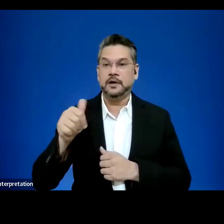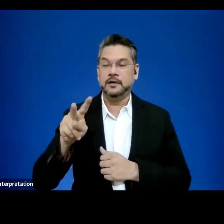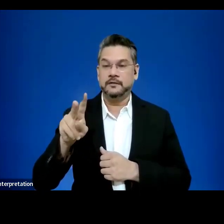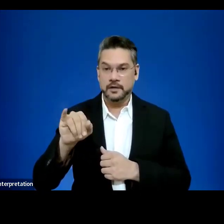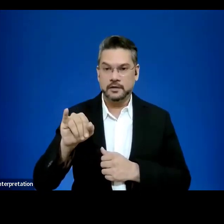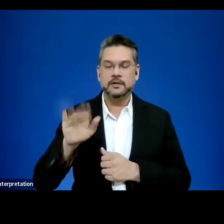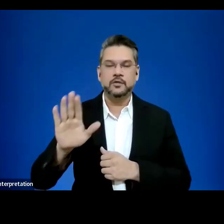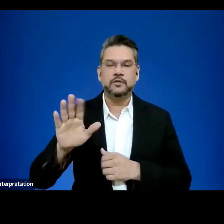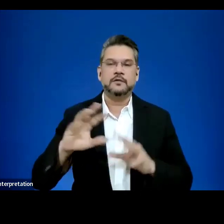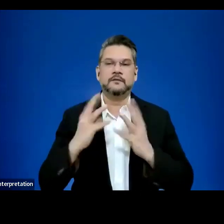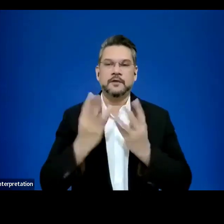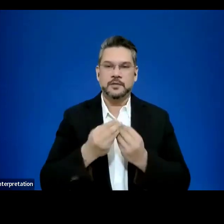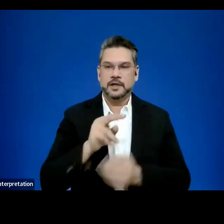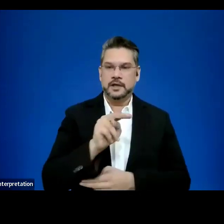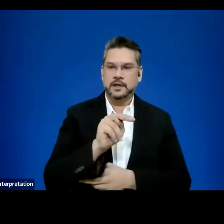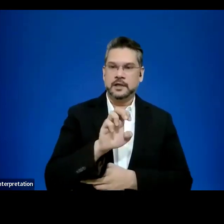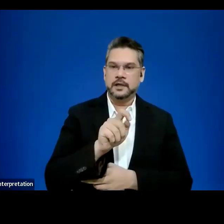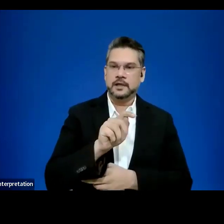我现在把